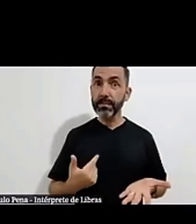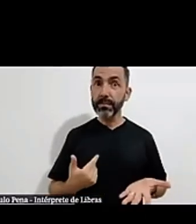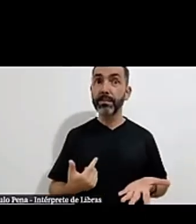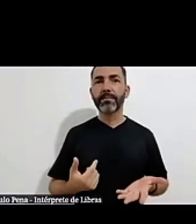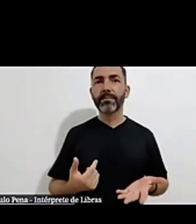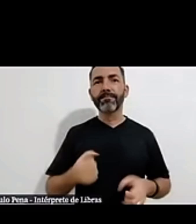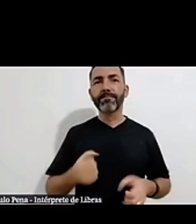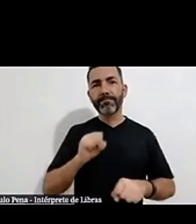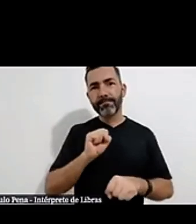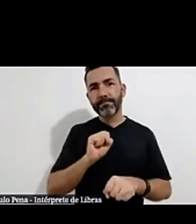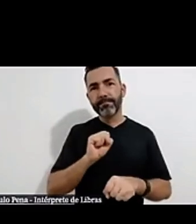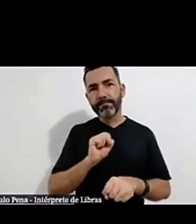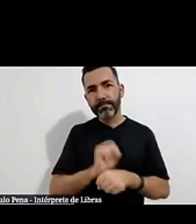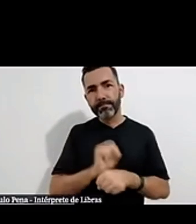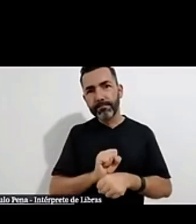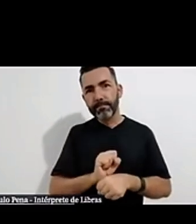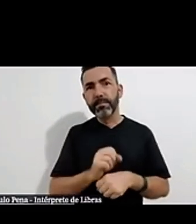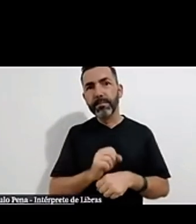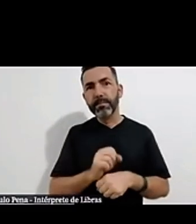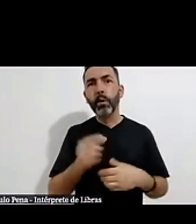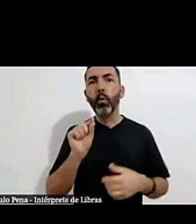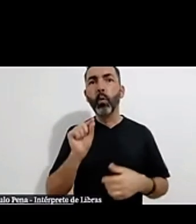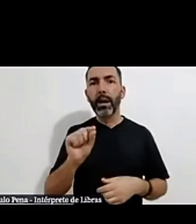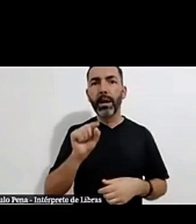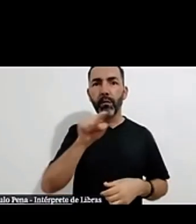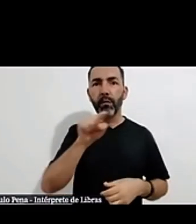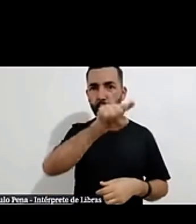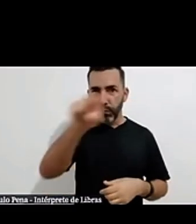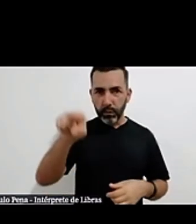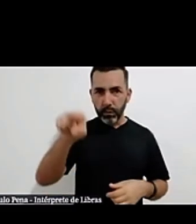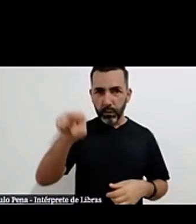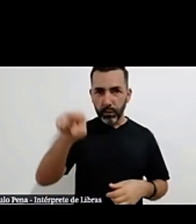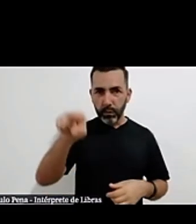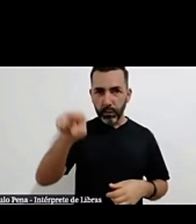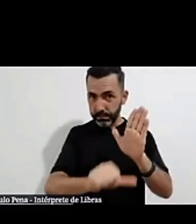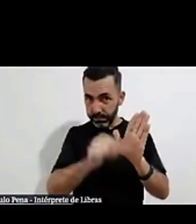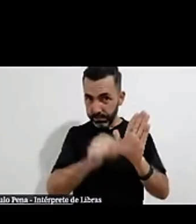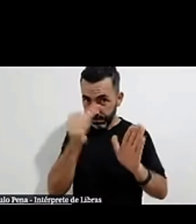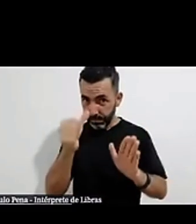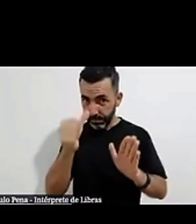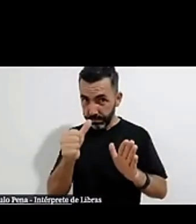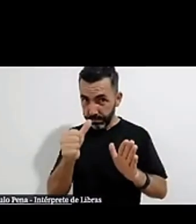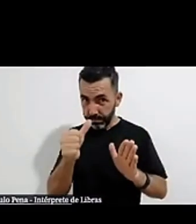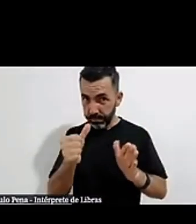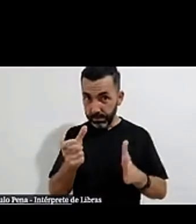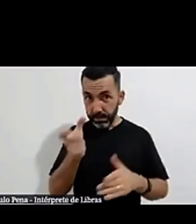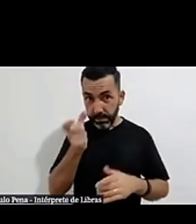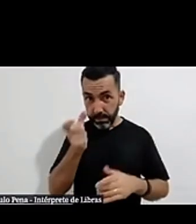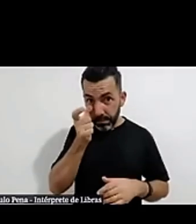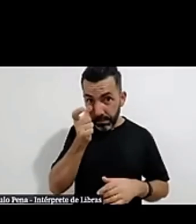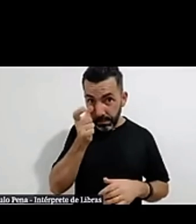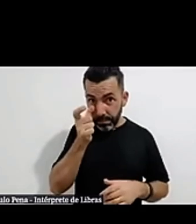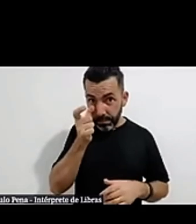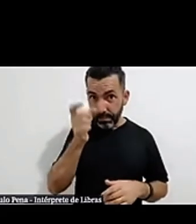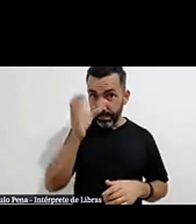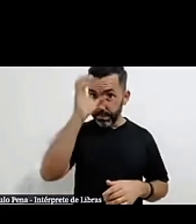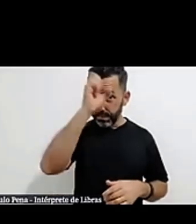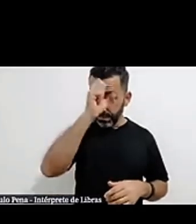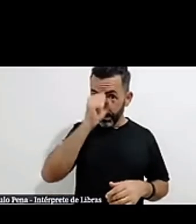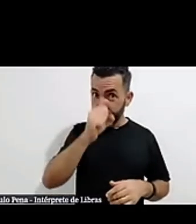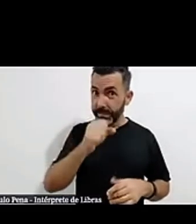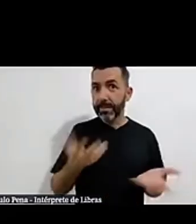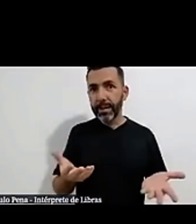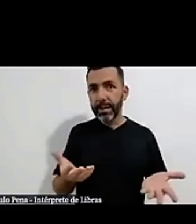todos que estão aqui, como visitantes, que estão tendo conhecimento, né, tendo a oportunidade de conhecer essa maravilha da